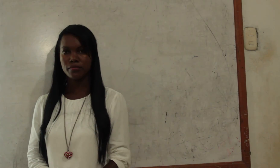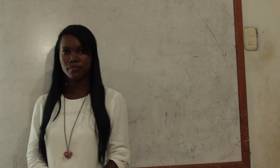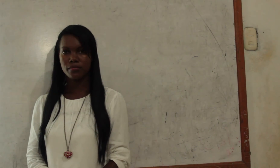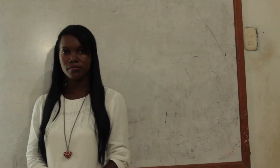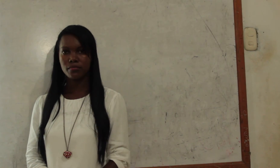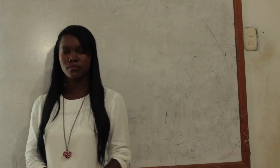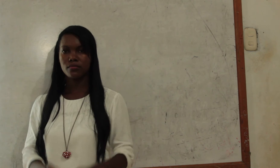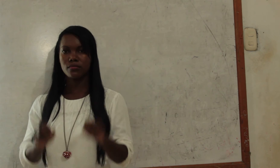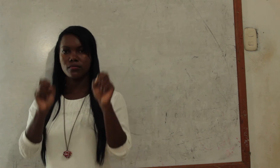Televisión.